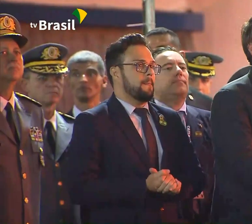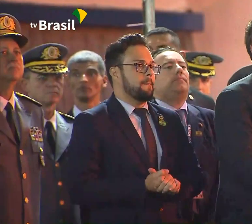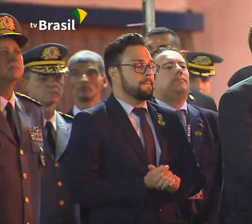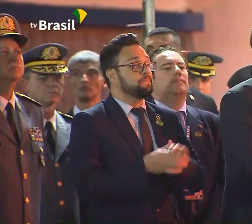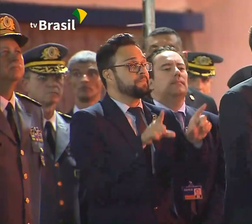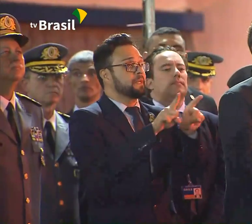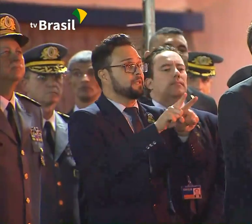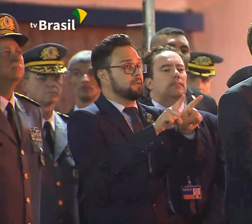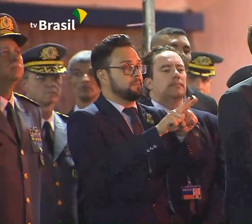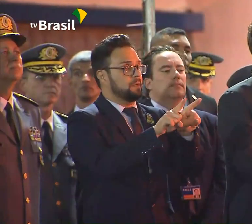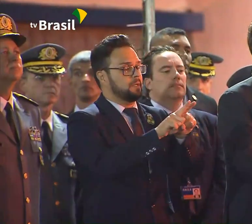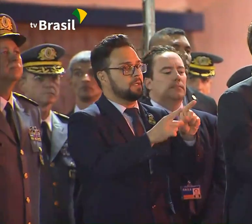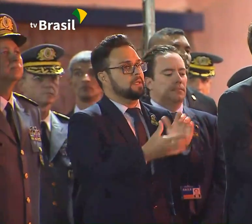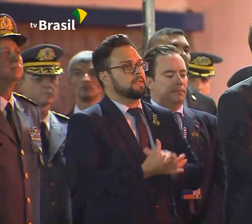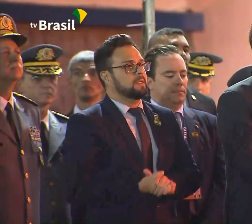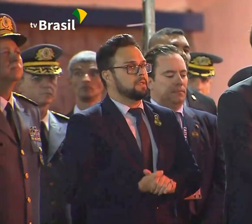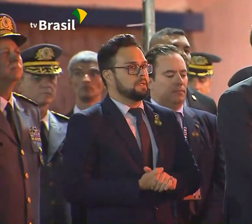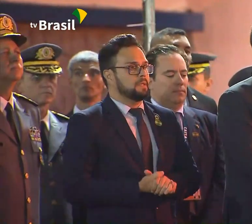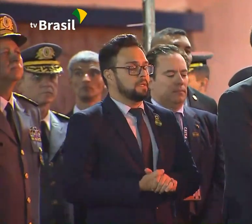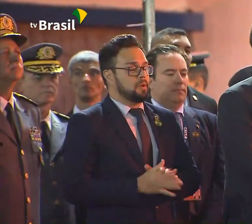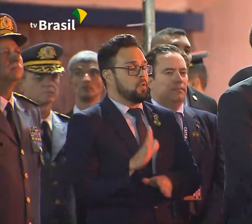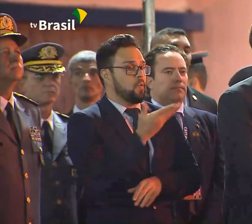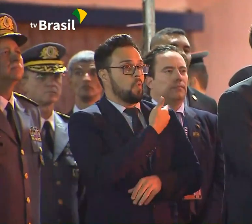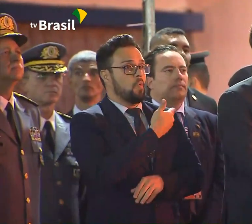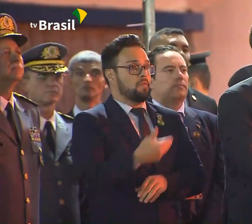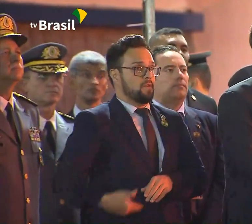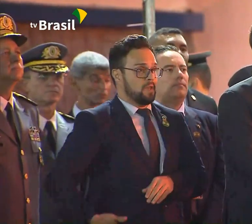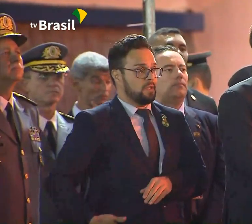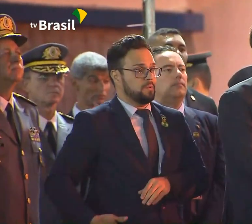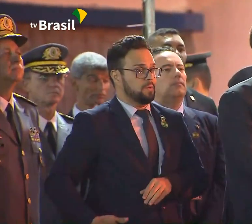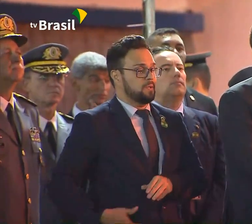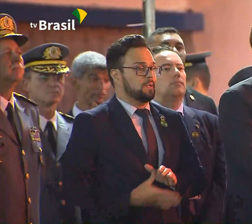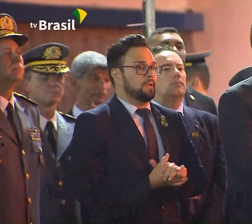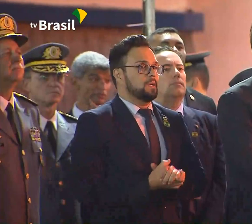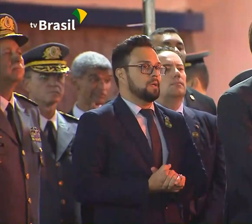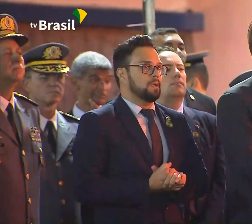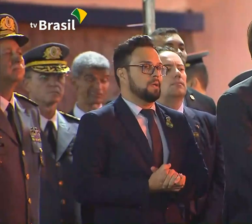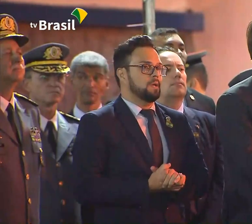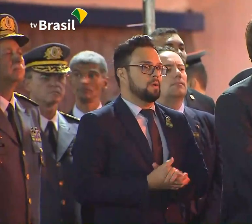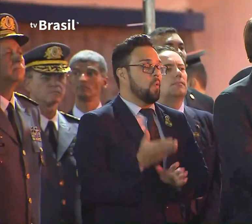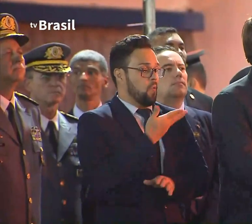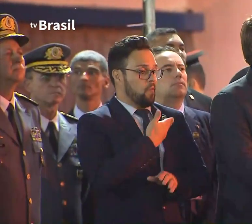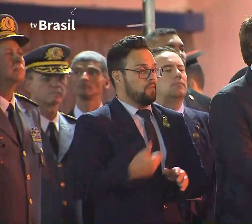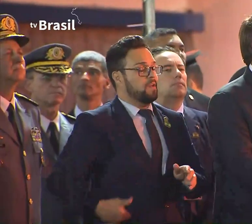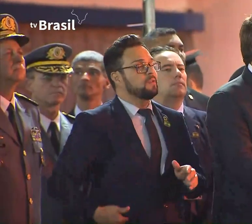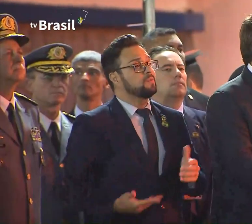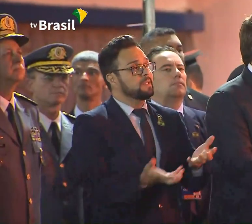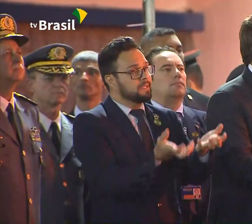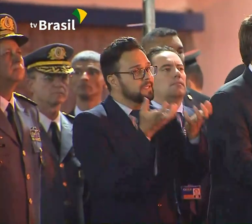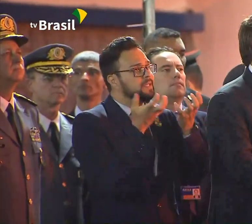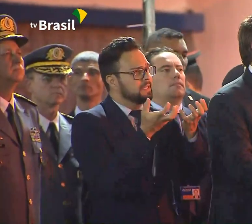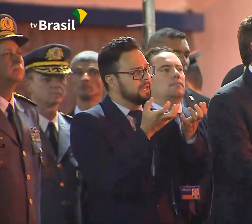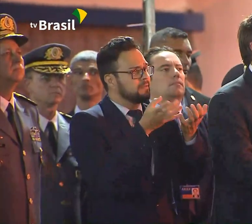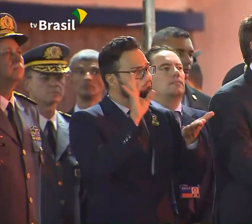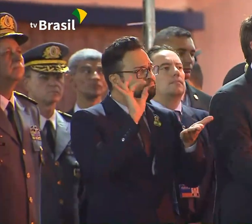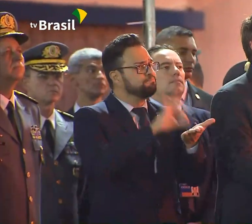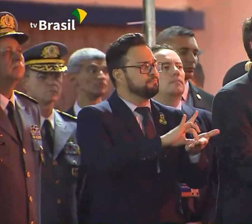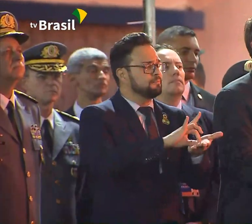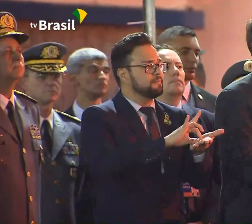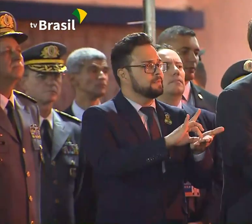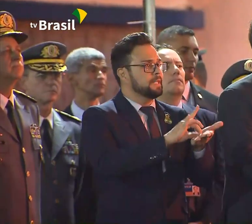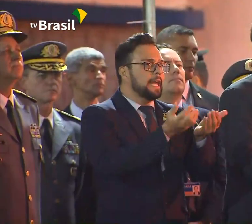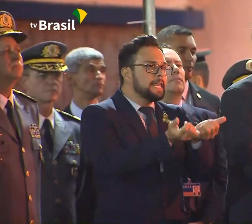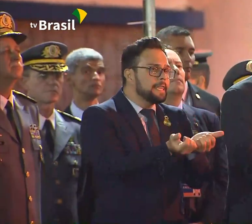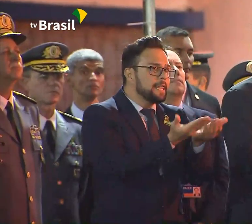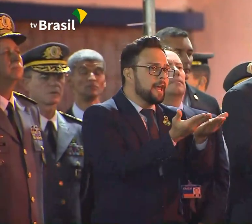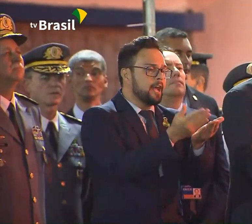E também um governo que quer, de fato,